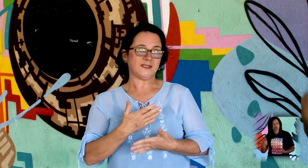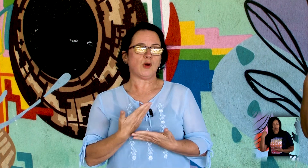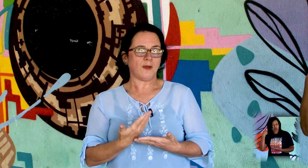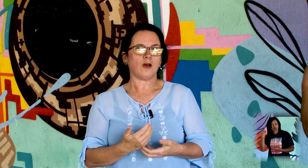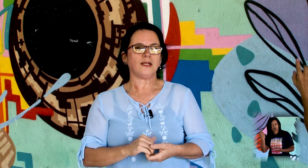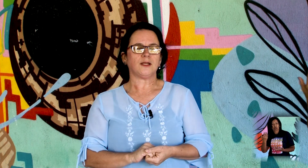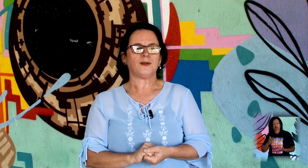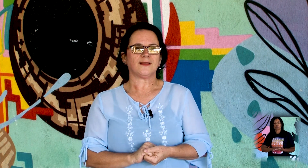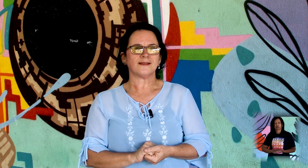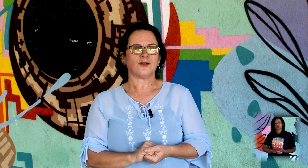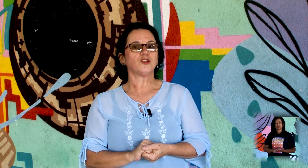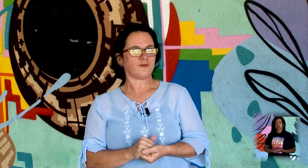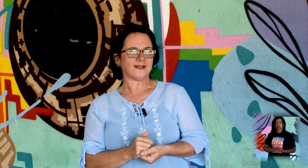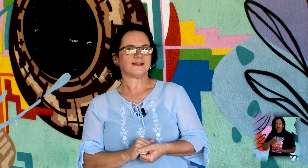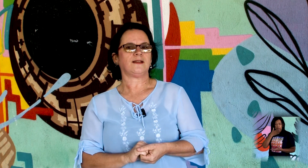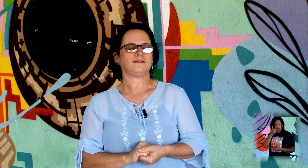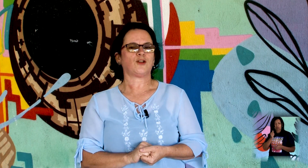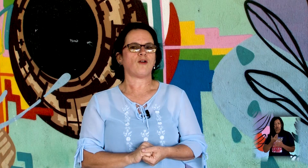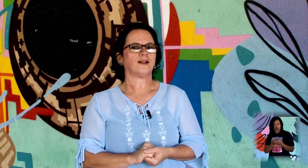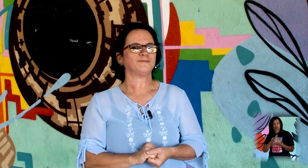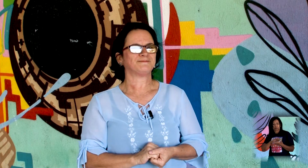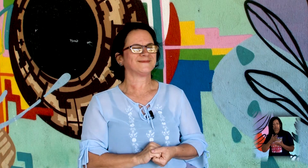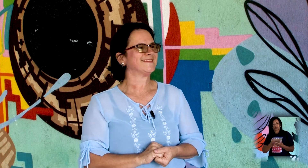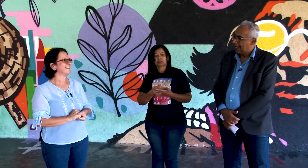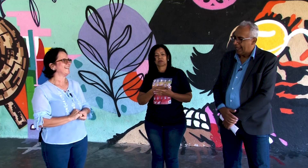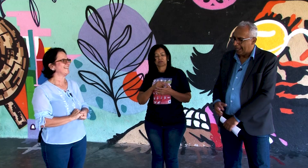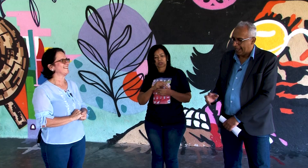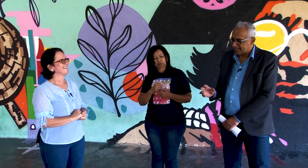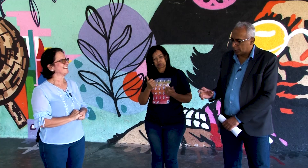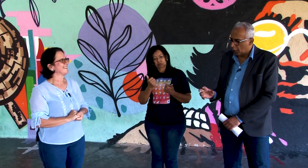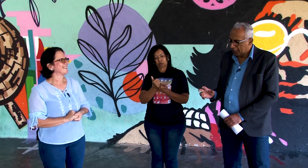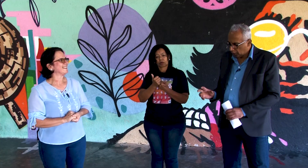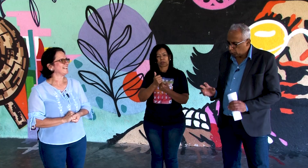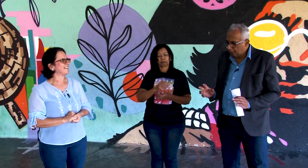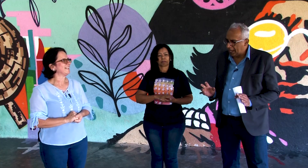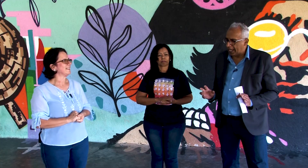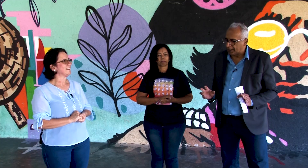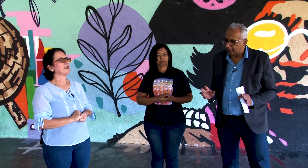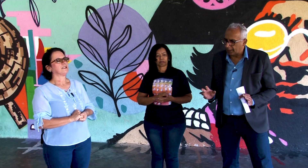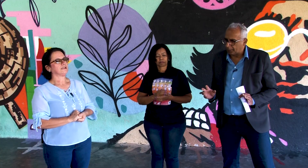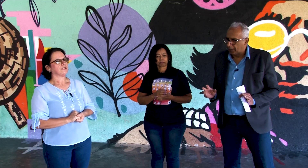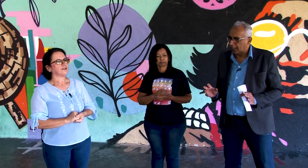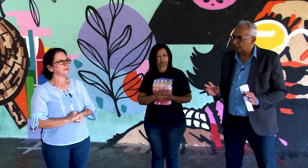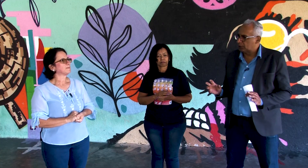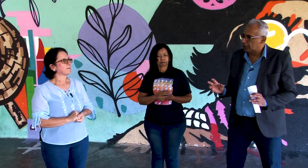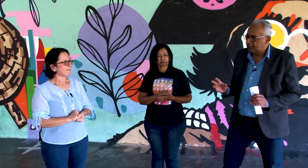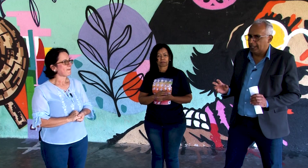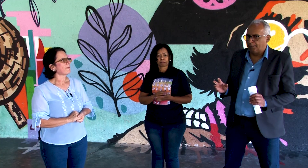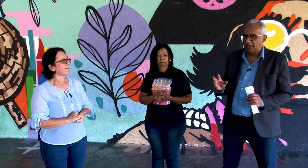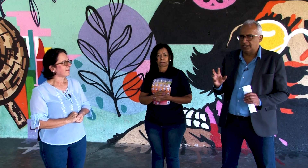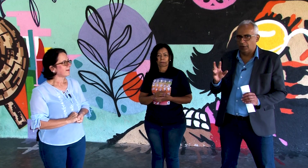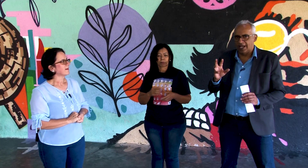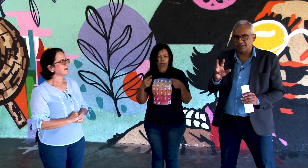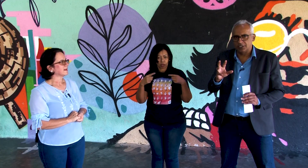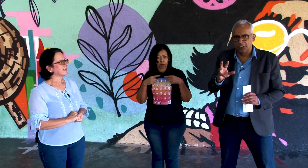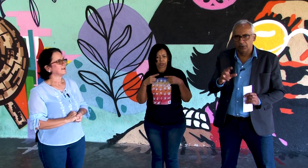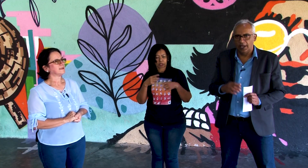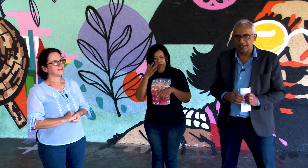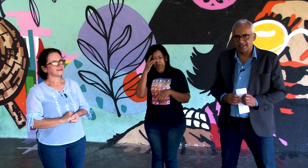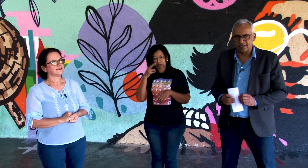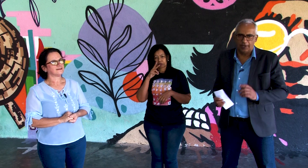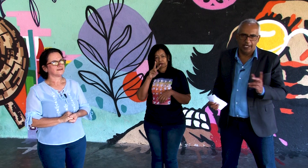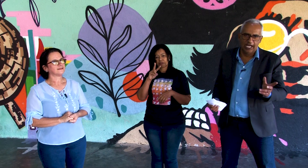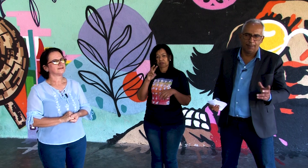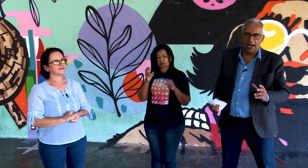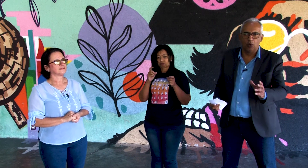Para ser uma melhor interpretação, a gente faz essa troca, né? Essa troca, então, é combinada. As pessoas que, de repente, estão lá assistindo